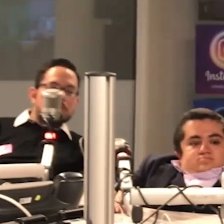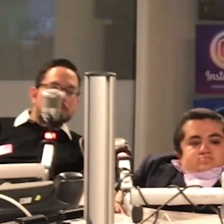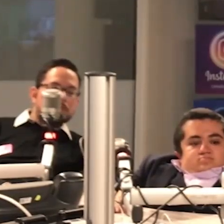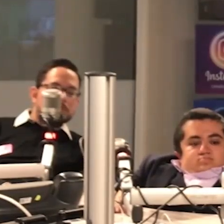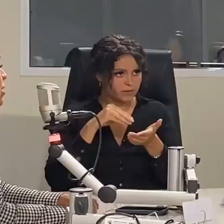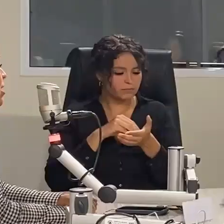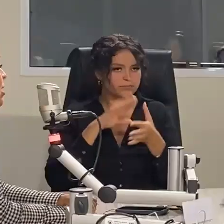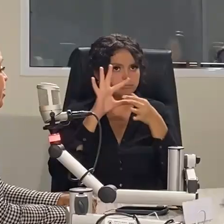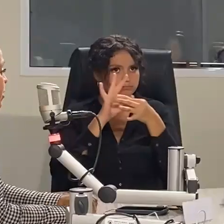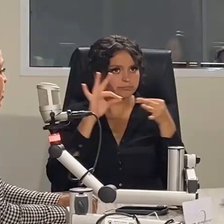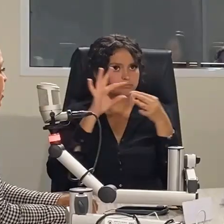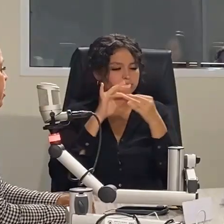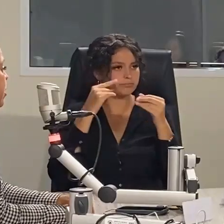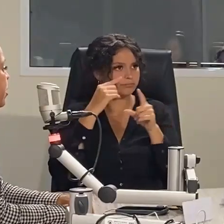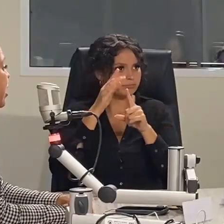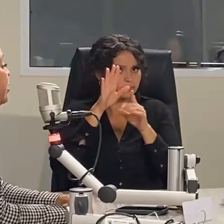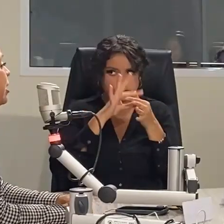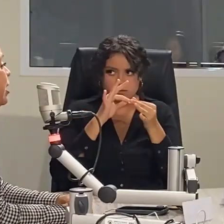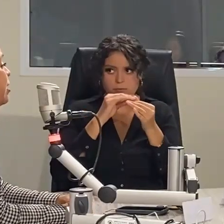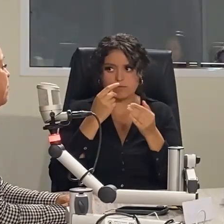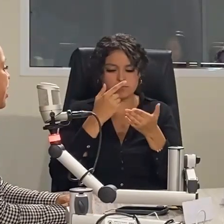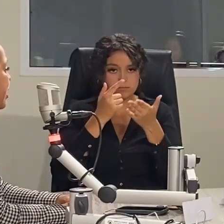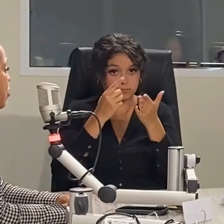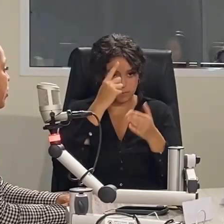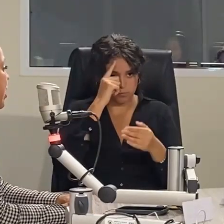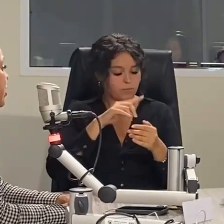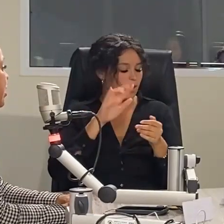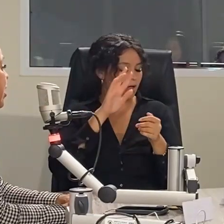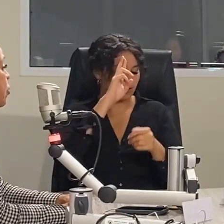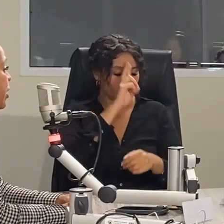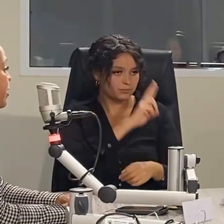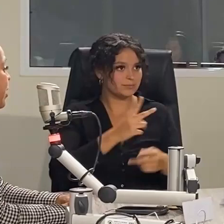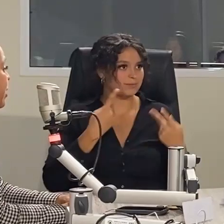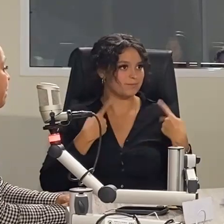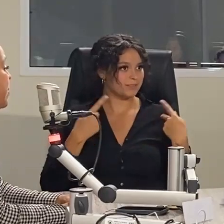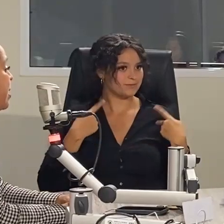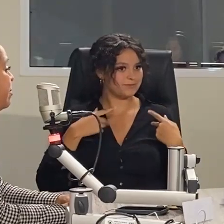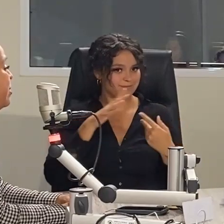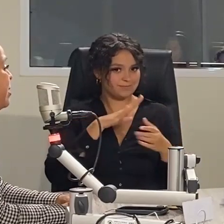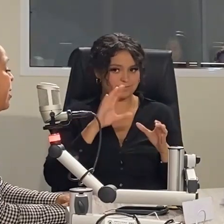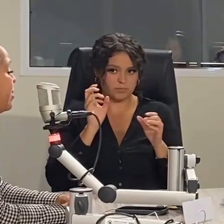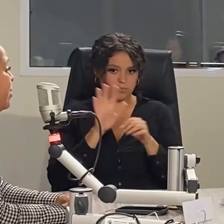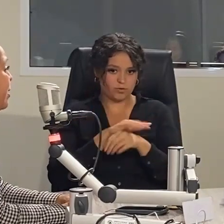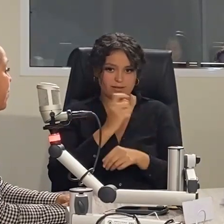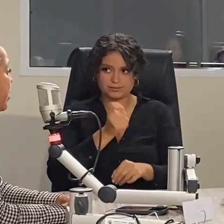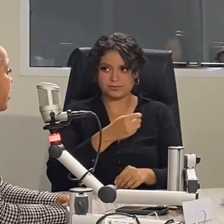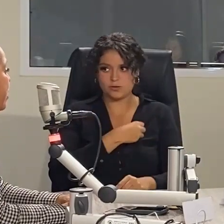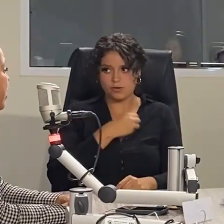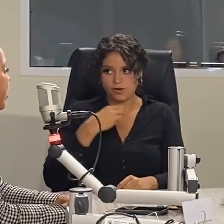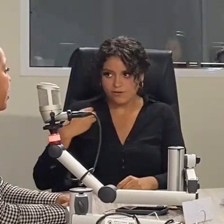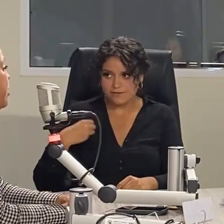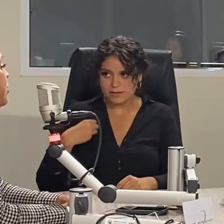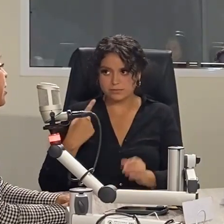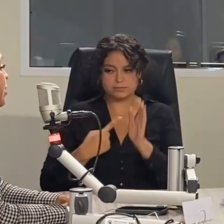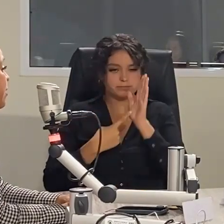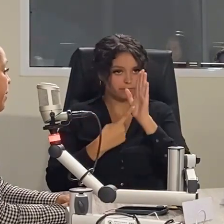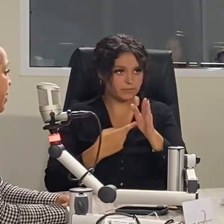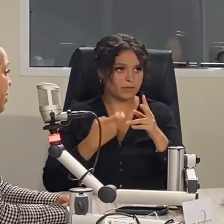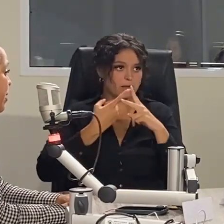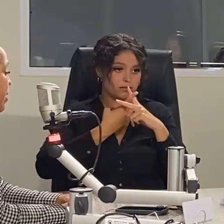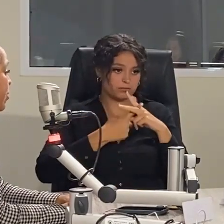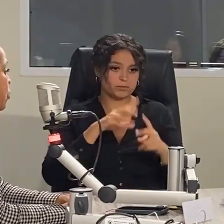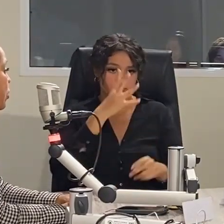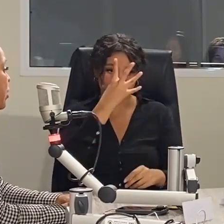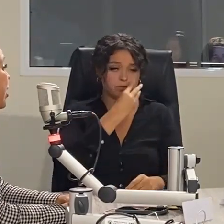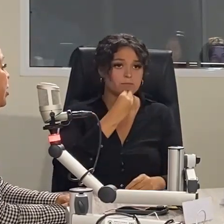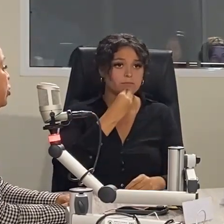que tenemos que exigir y hacerles ver a los legisladores que también tienen que ver esa iniciativa,